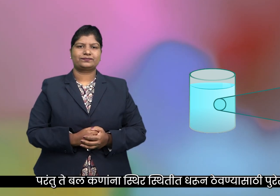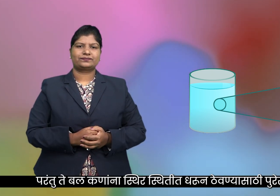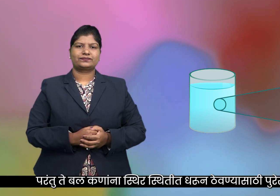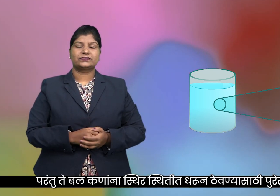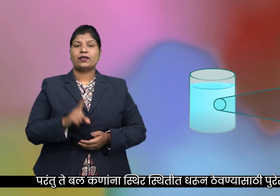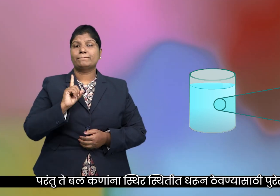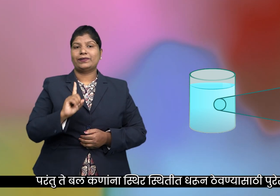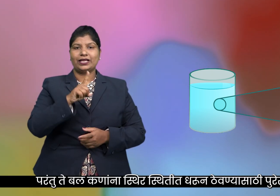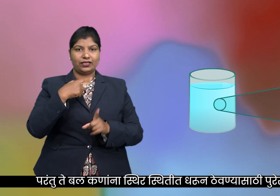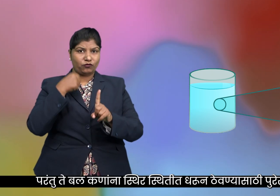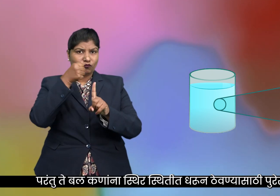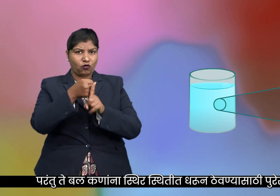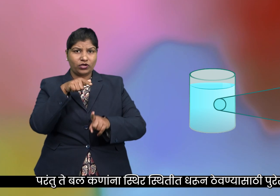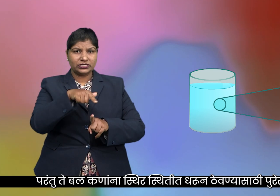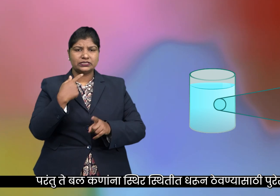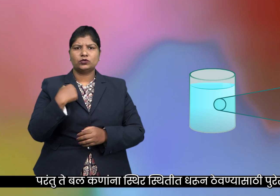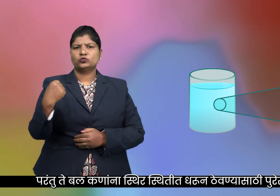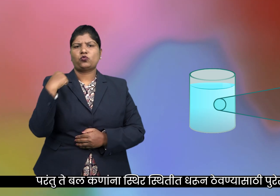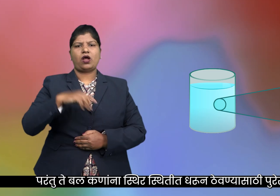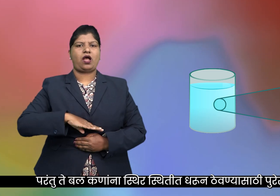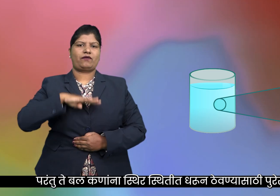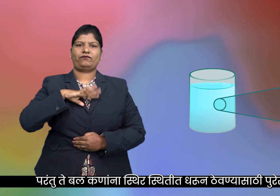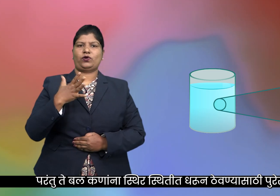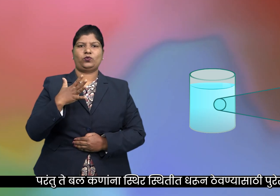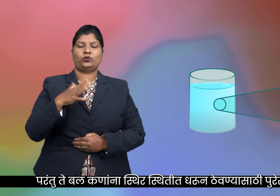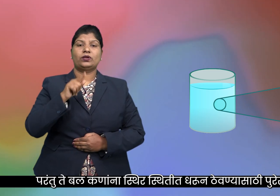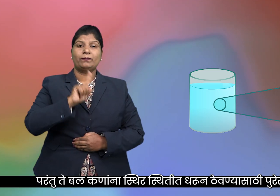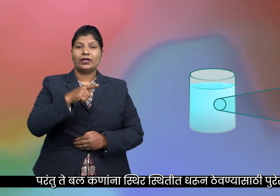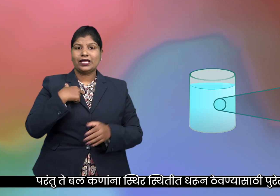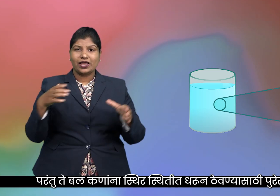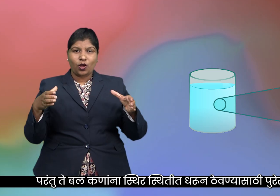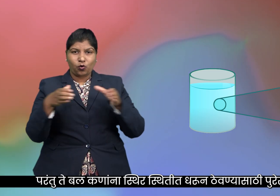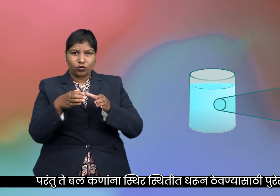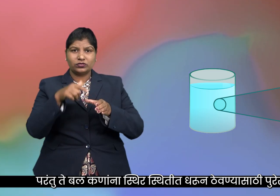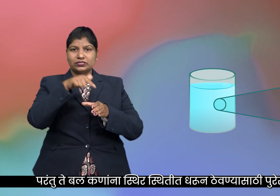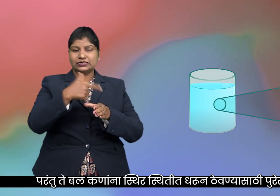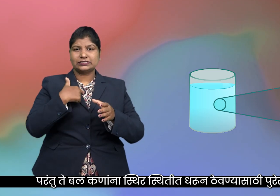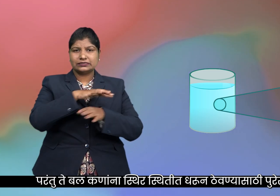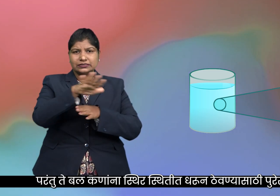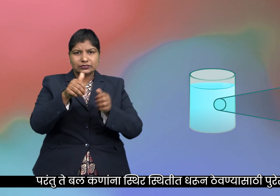परंतु ते बल कणांना स्थिर स्थितीत धरून ठेवण्यासाठी पुरेसे मजबूत नसतं.